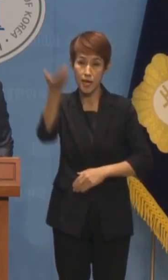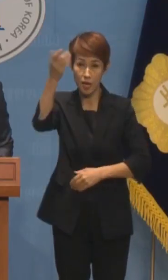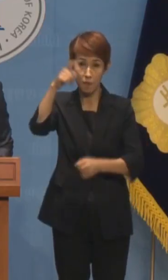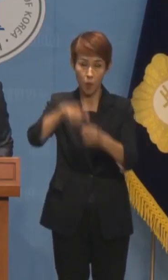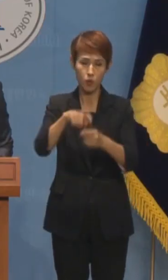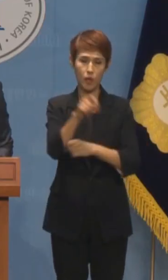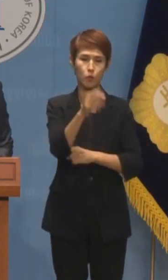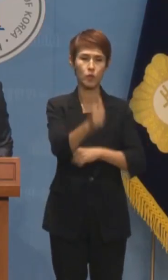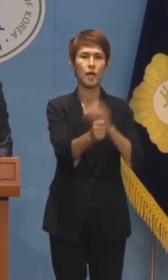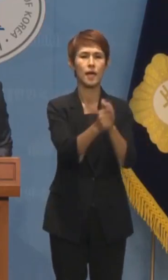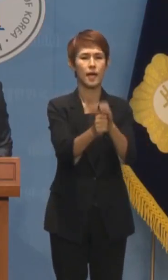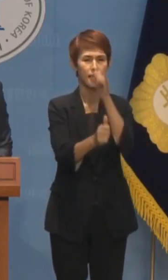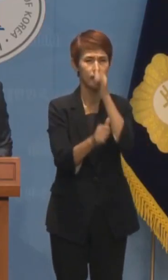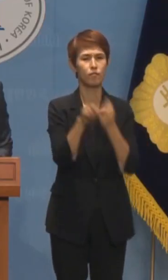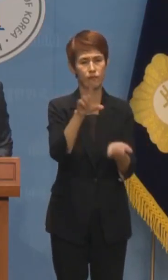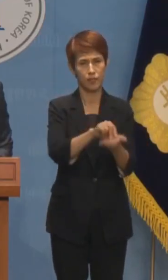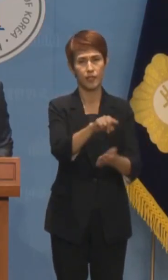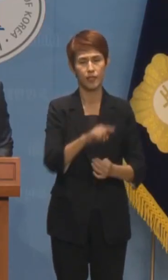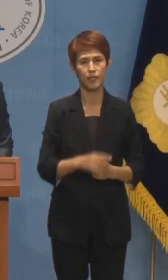되어 왔습니다.